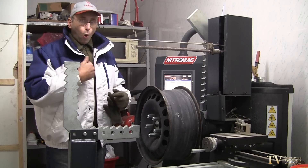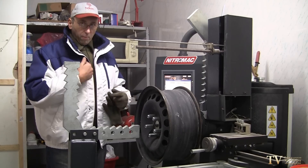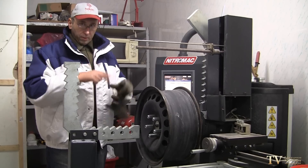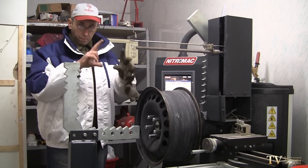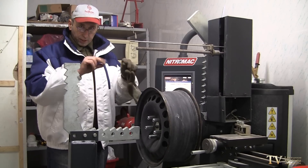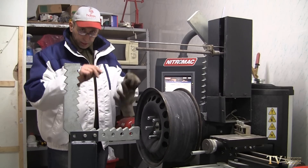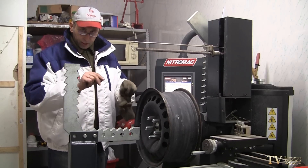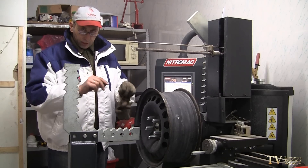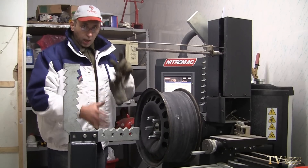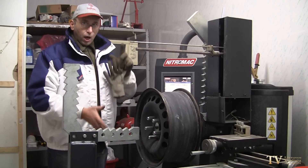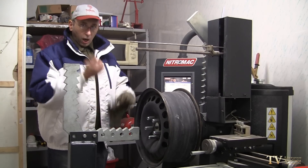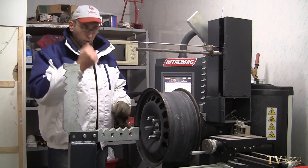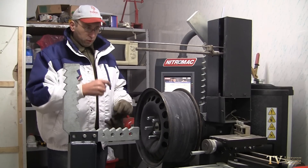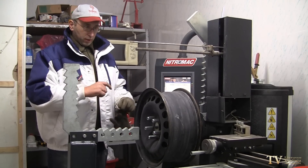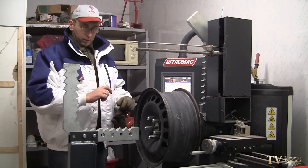man pasisekė gauti